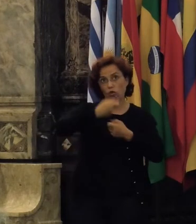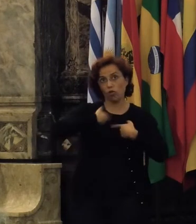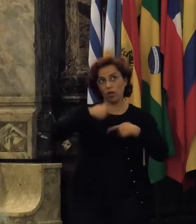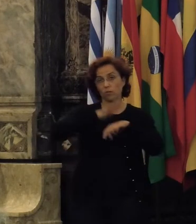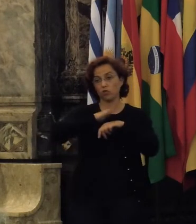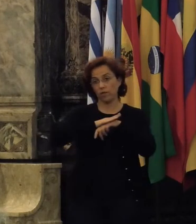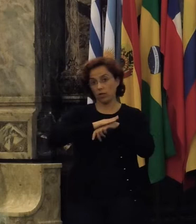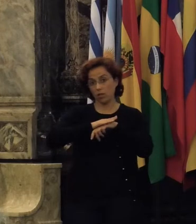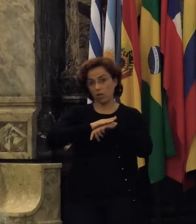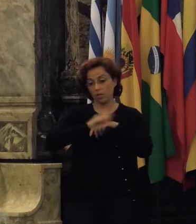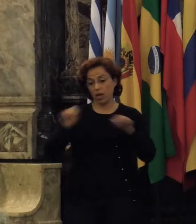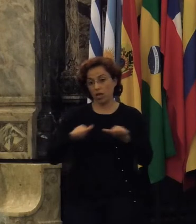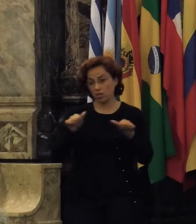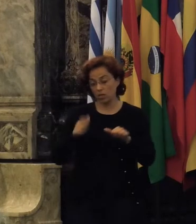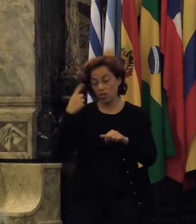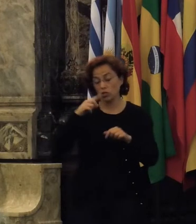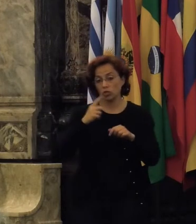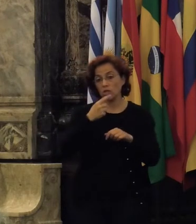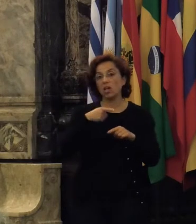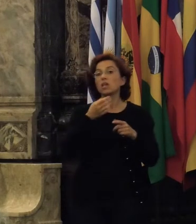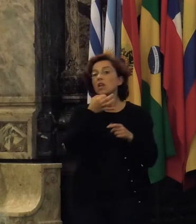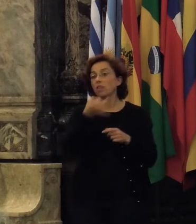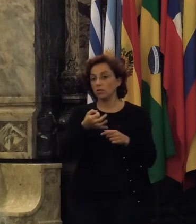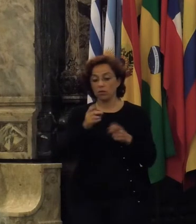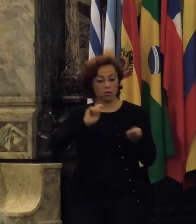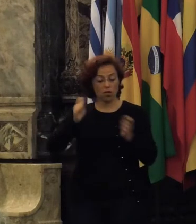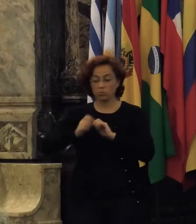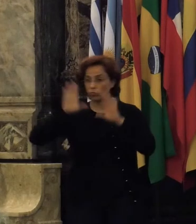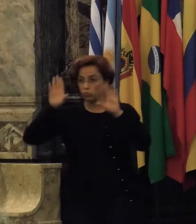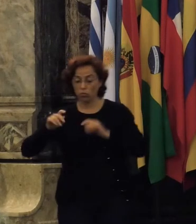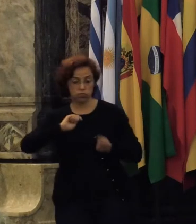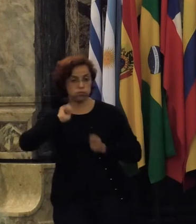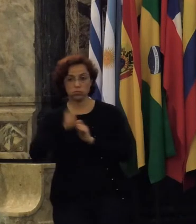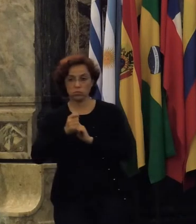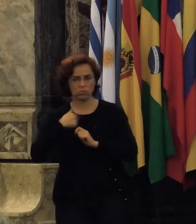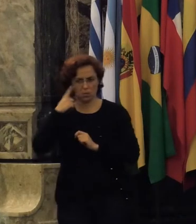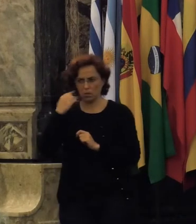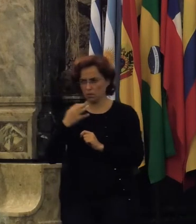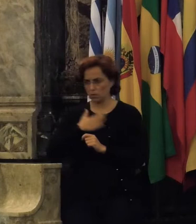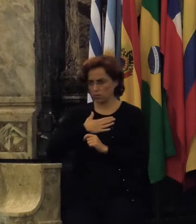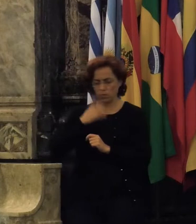¿esto entonces quiere decir que cambió todo? ¿Saben que yo creo que no?